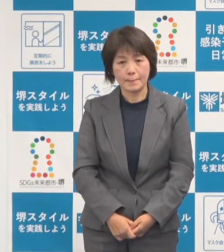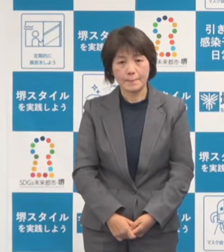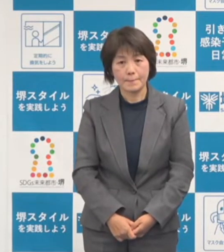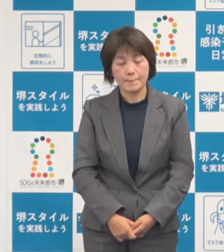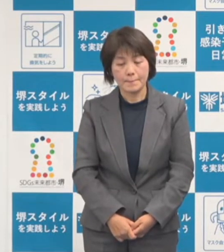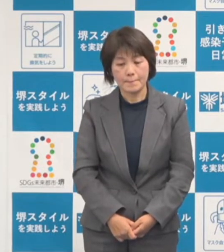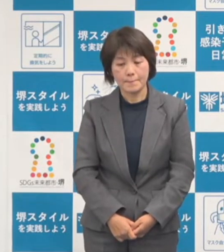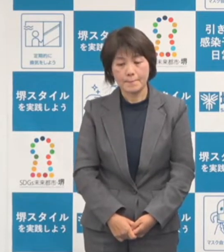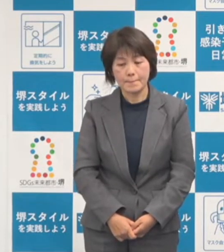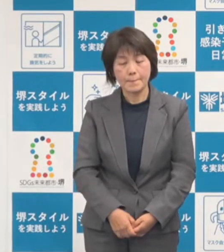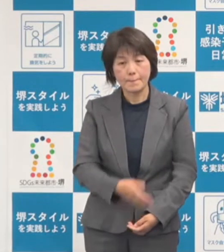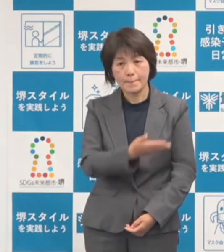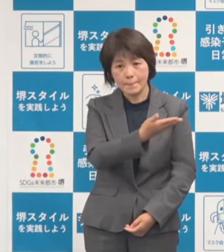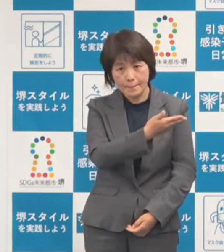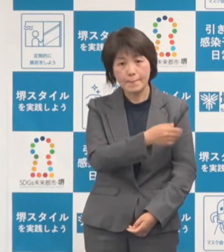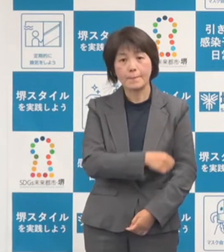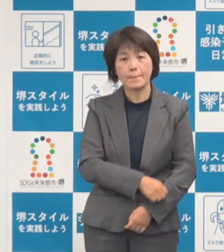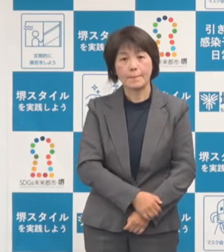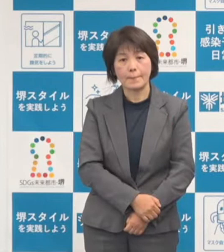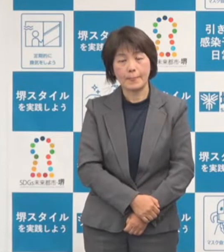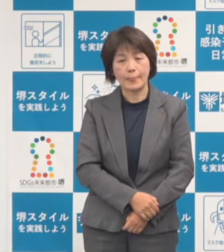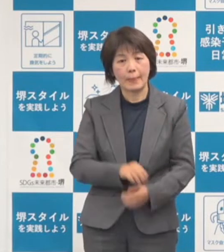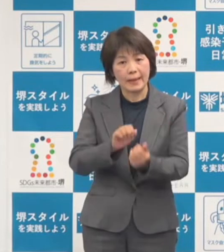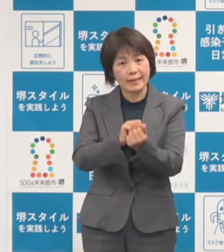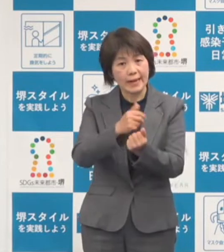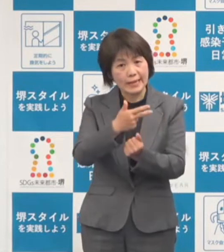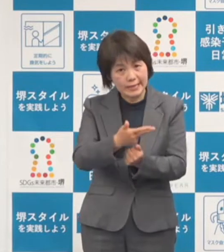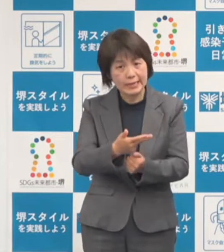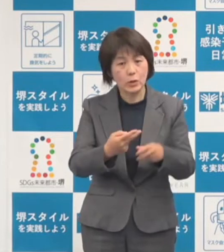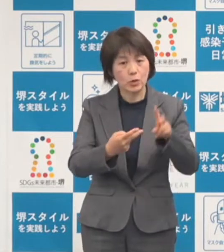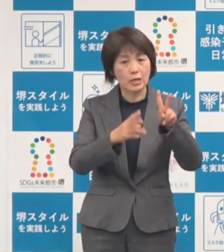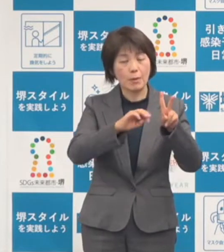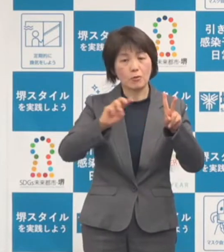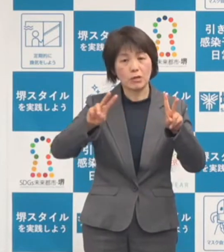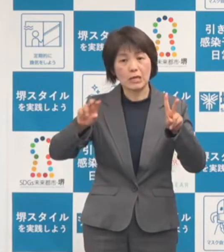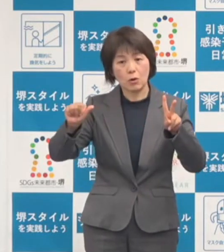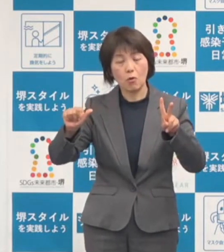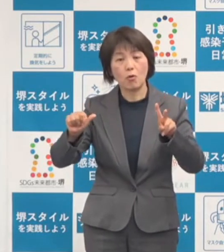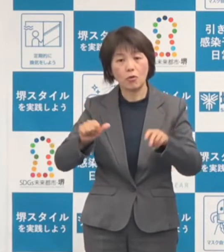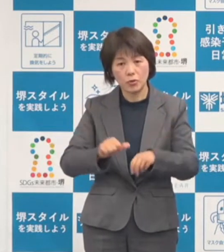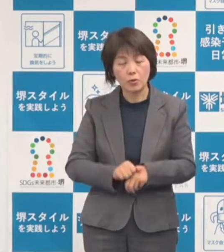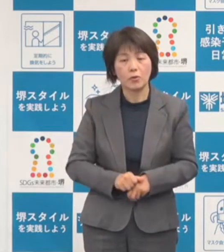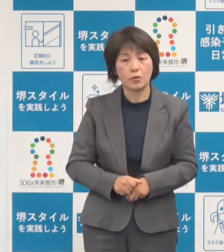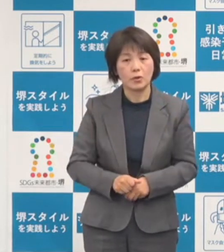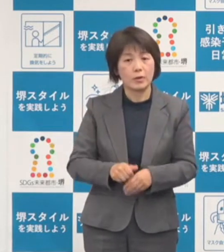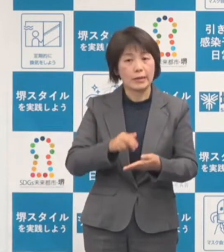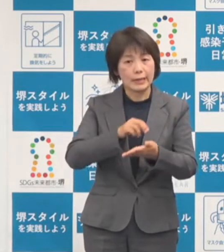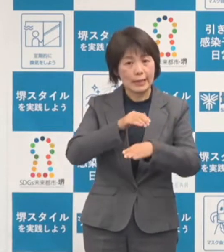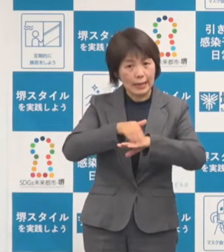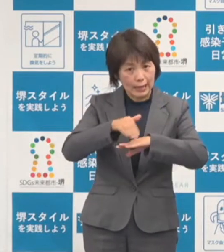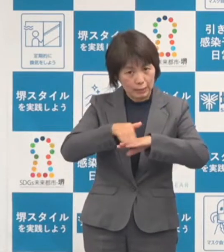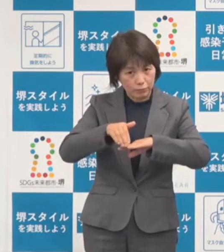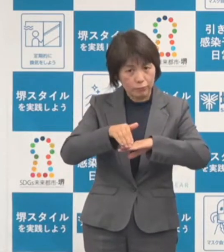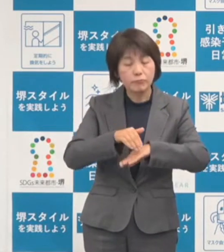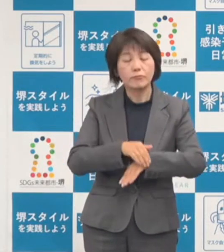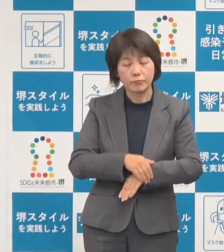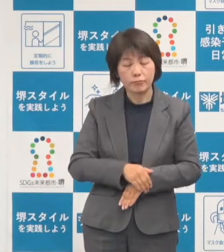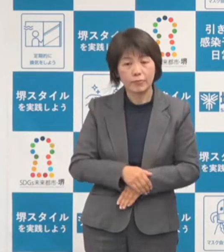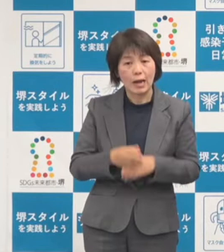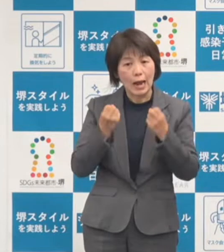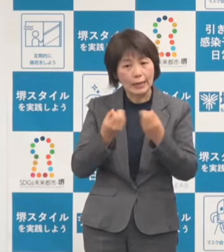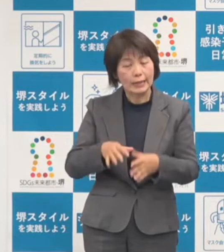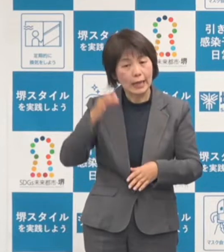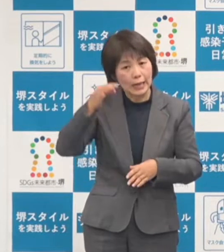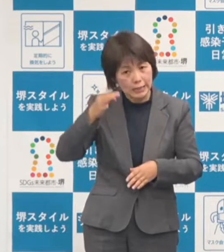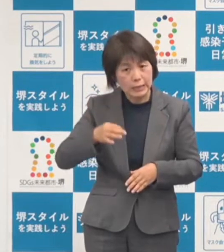はい、こちらも堺市基本計画2025の重点戦略の施策として、仙北ニュータウンの新たな価値の向上